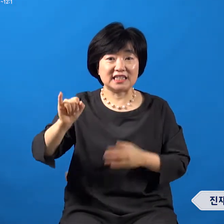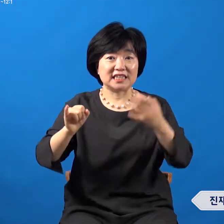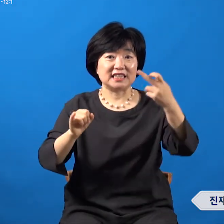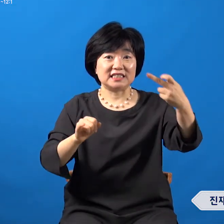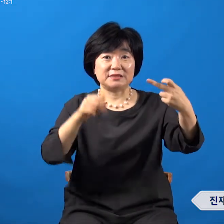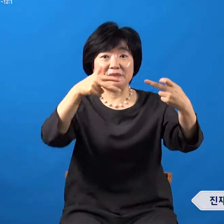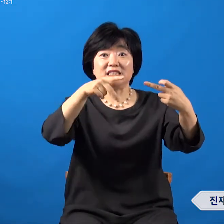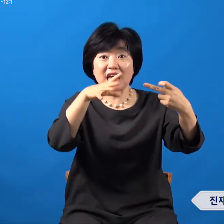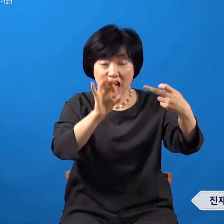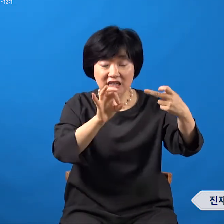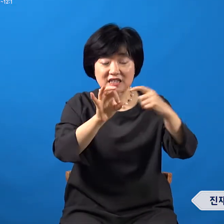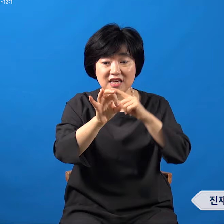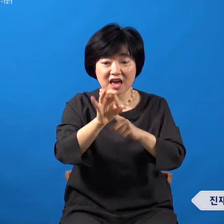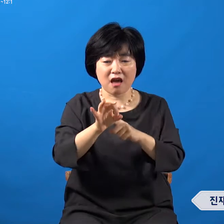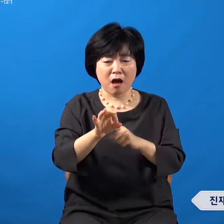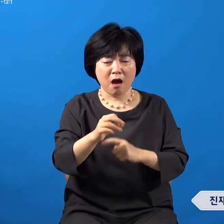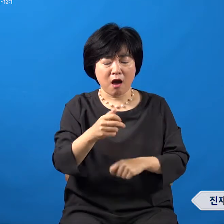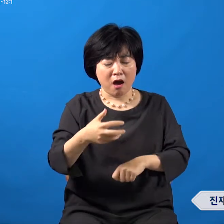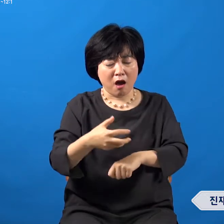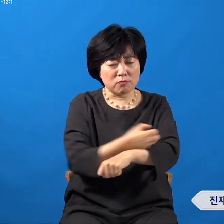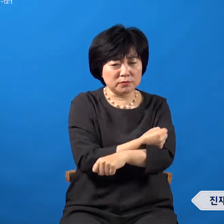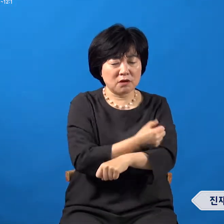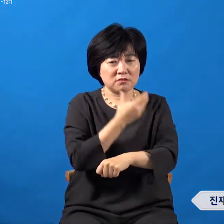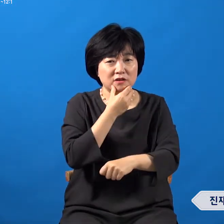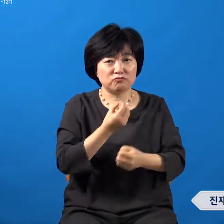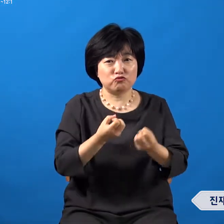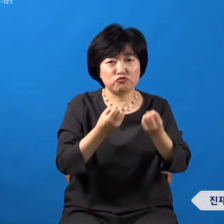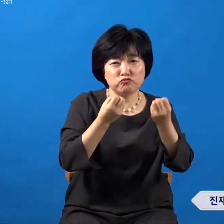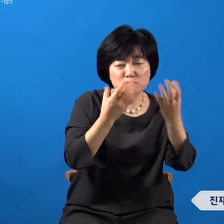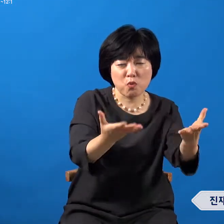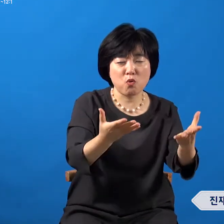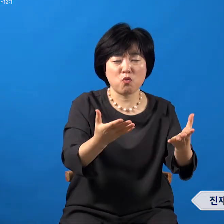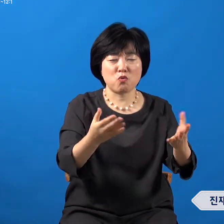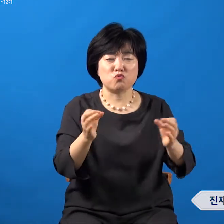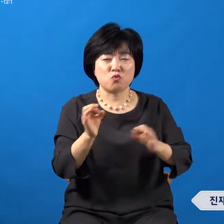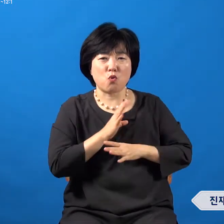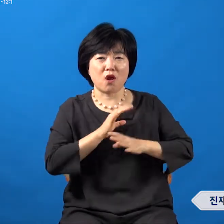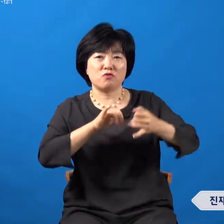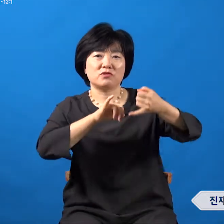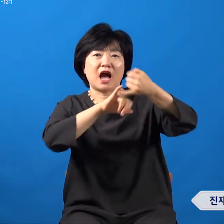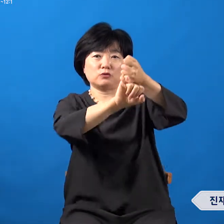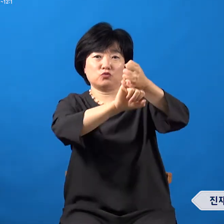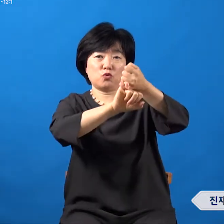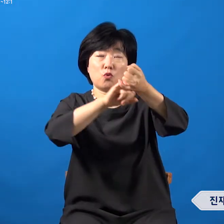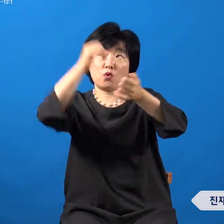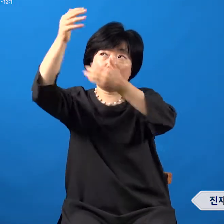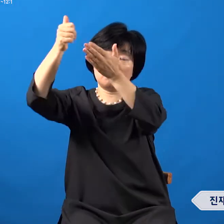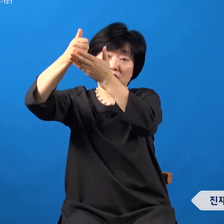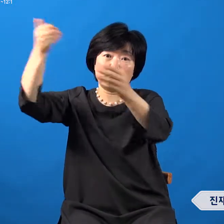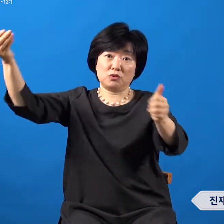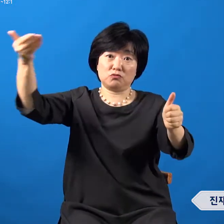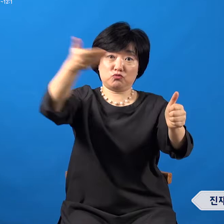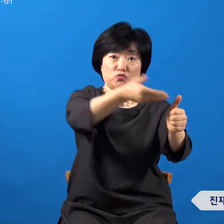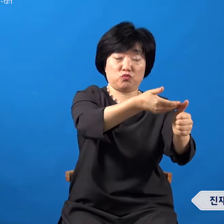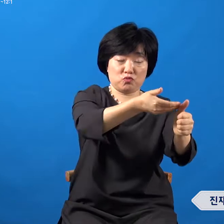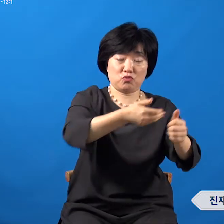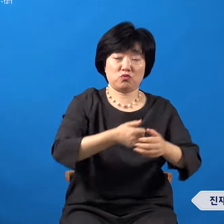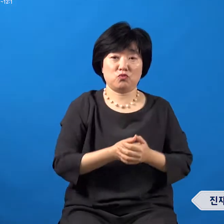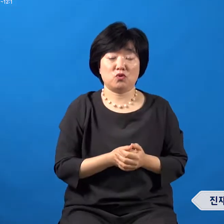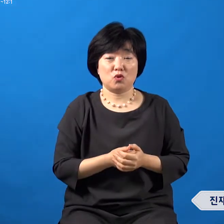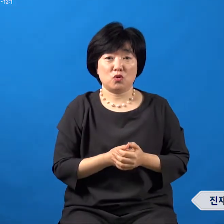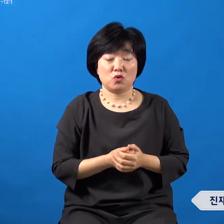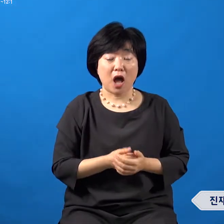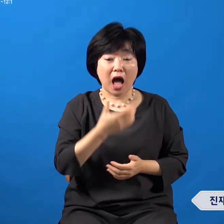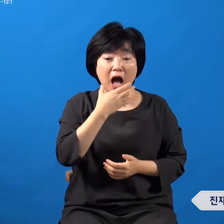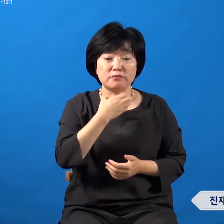놀랍고 엄청난 축복과 약속의 말씀을 하고 계심을 봅니다. 주님은 그